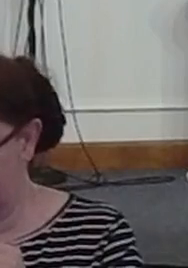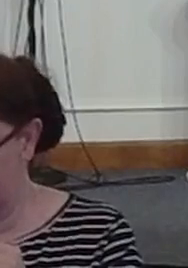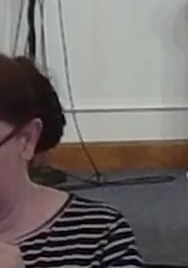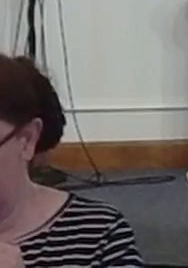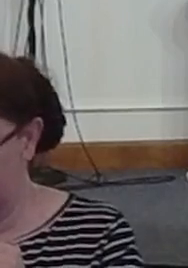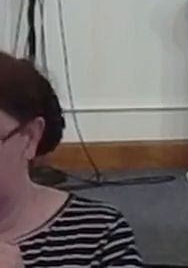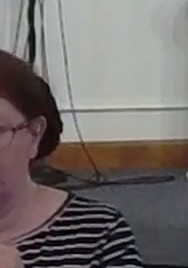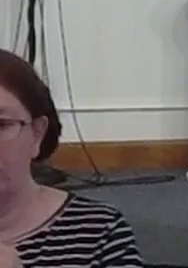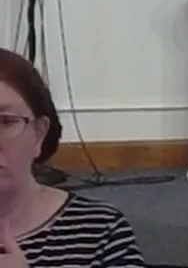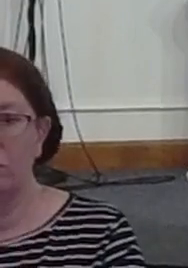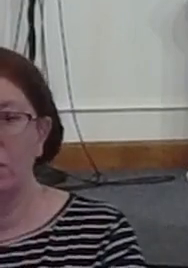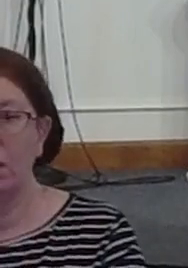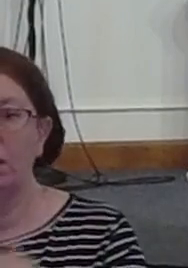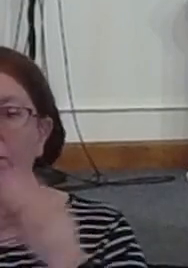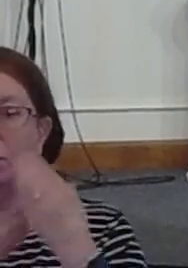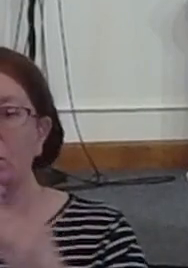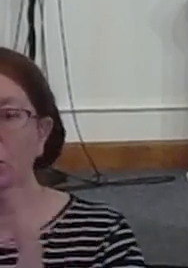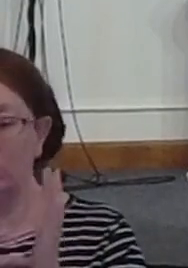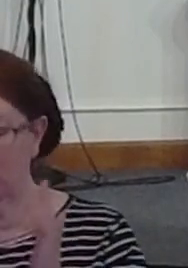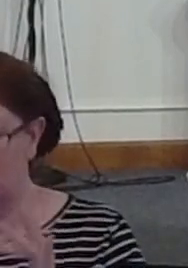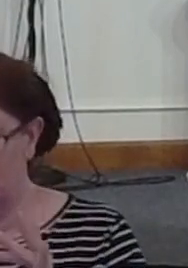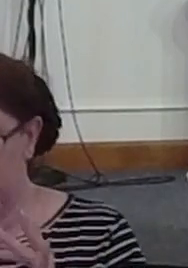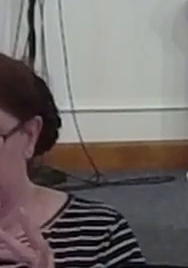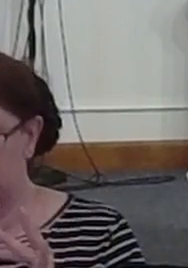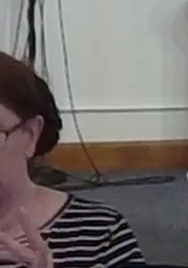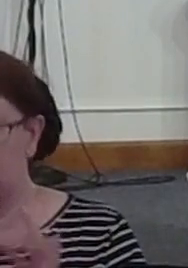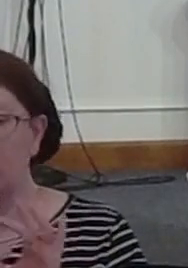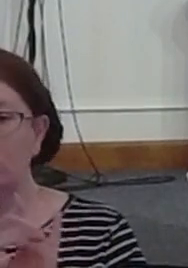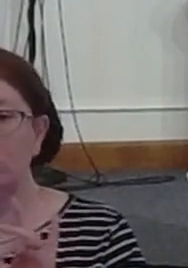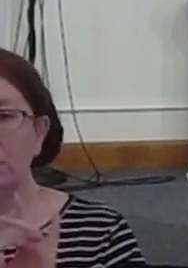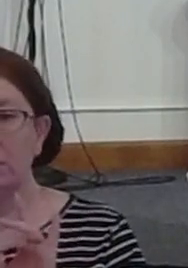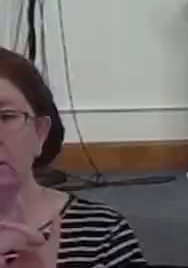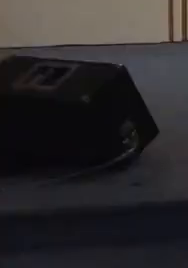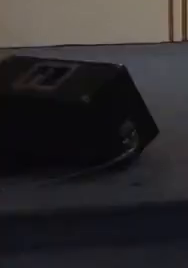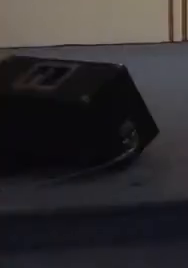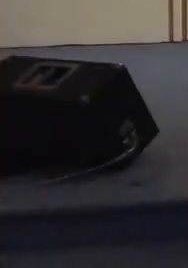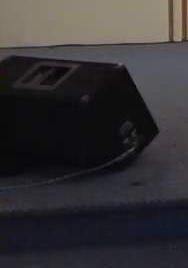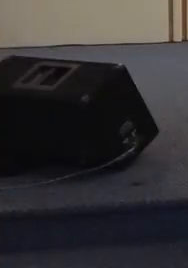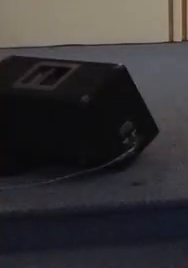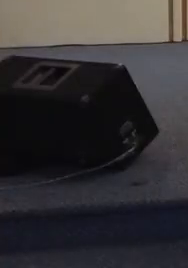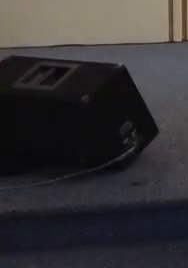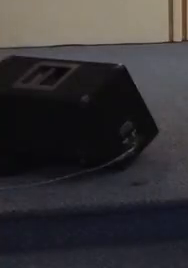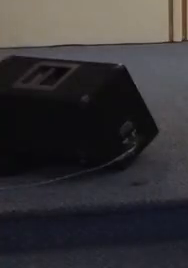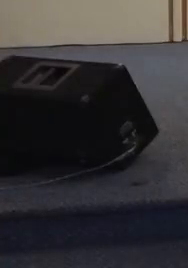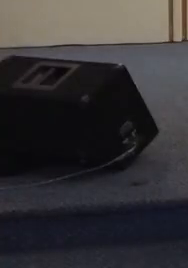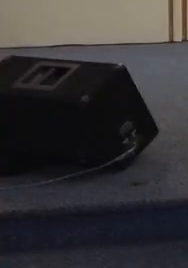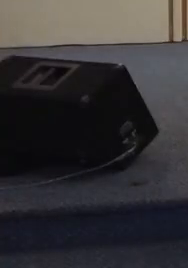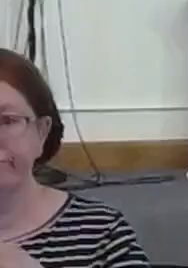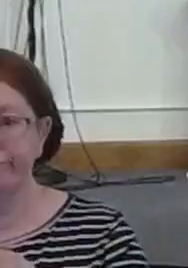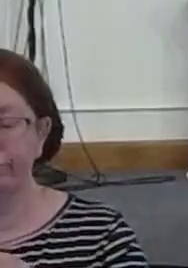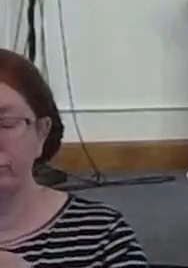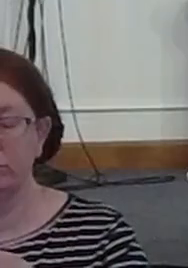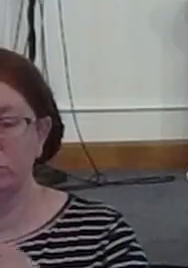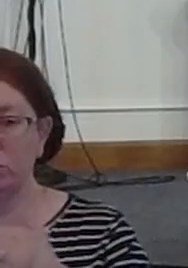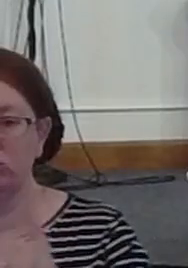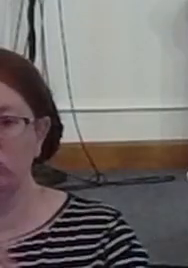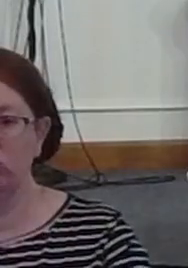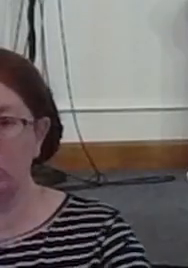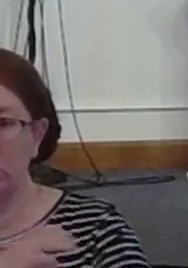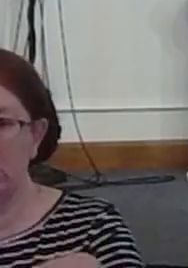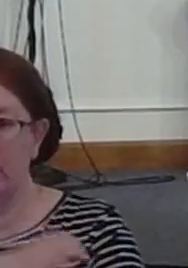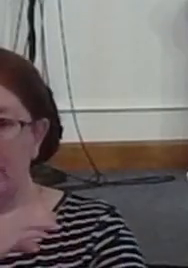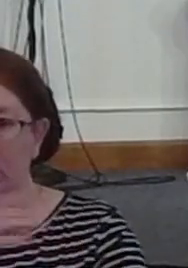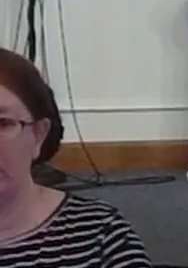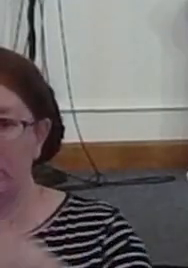Oh, mi Dios. Cuando tú llamas a Jesús, tú estás conectado con el poder más grande en el